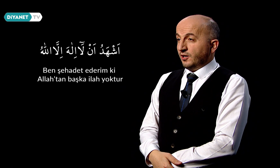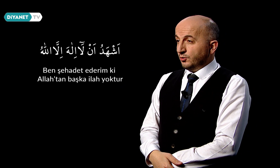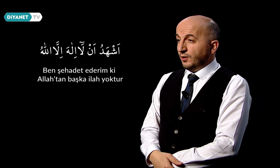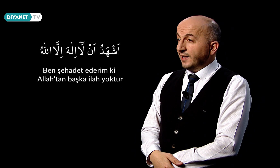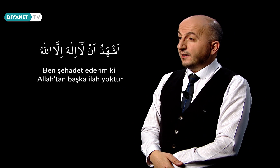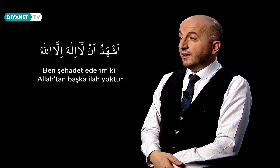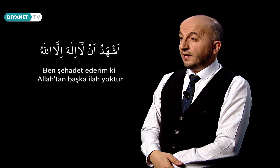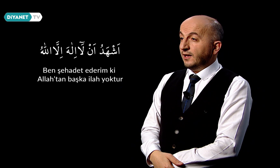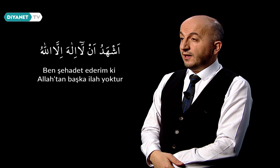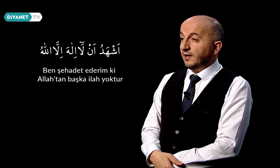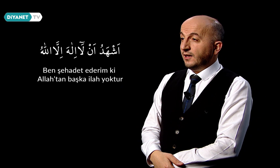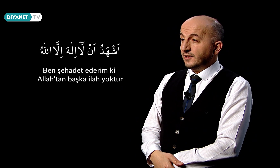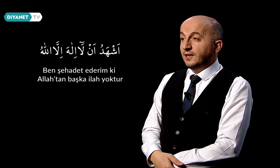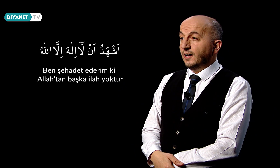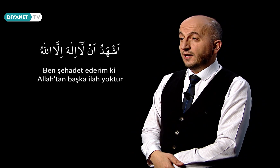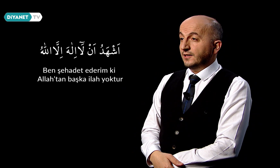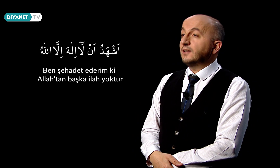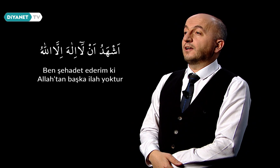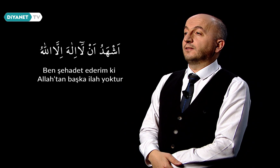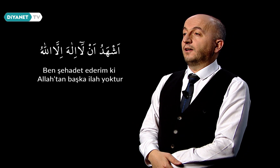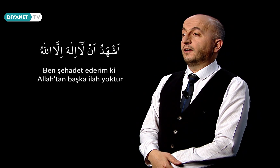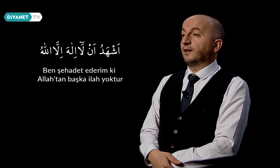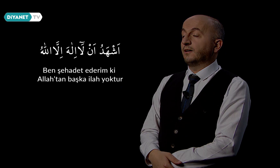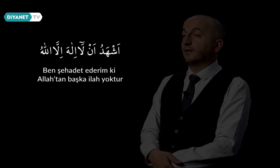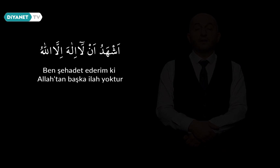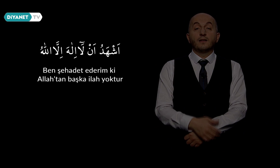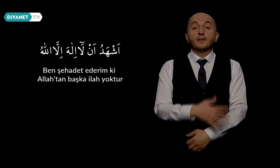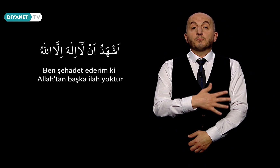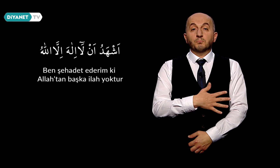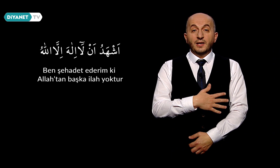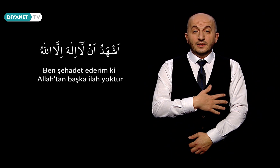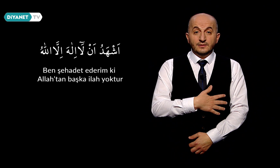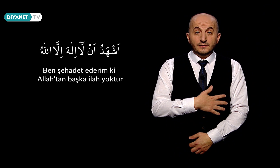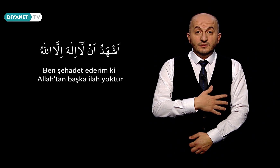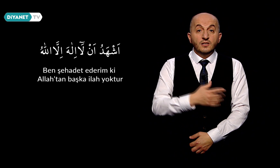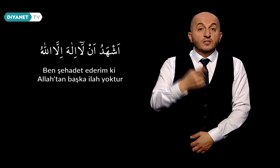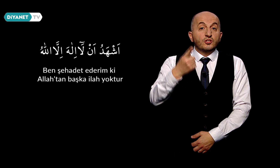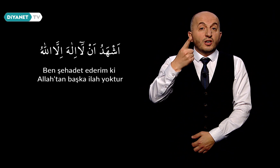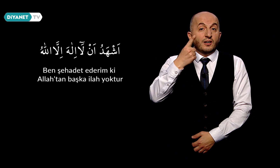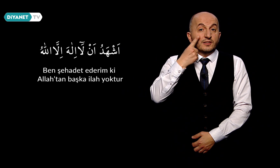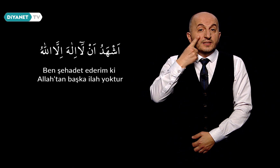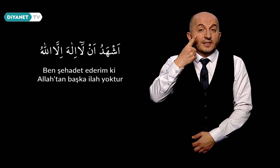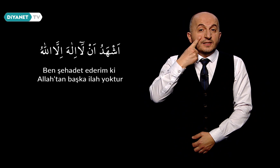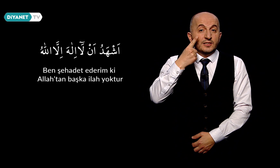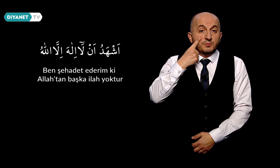اَشْهَدُ اَنْ لَا اِلَٰهَ اِلَّا اللّٰهِ. Ben şehadet ederim ki